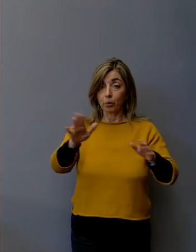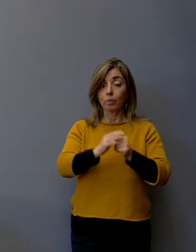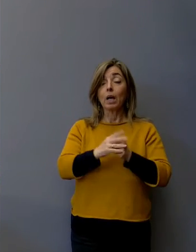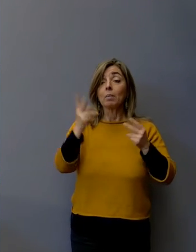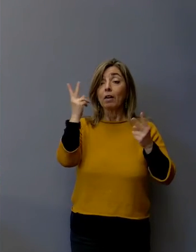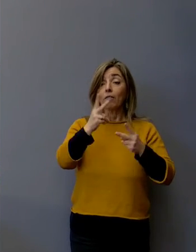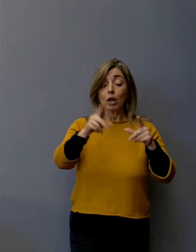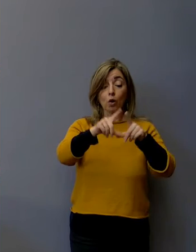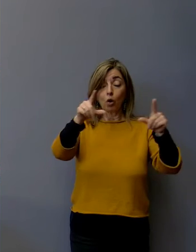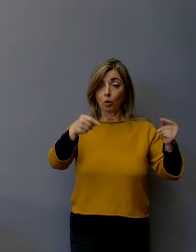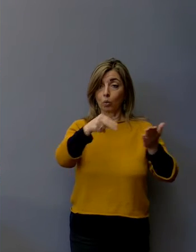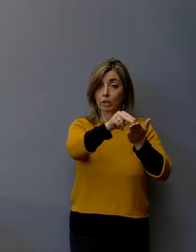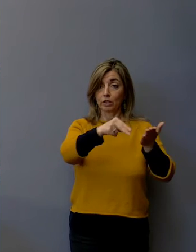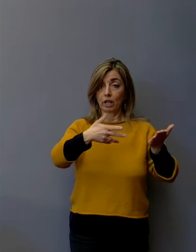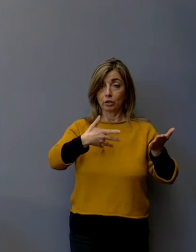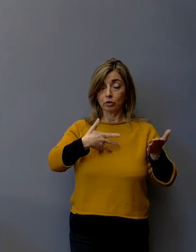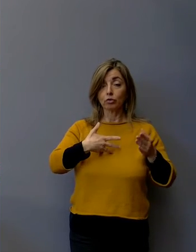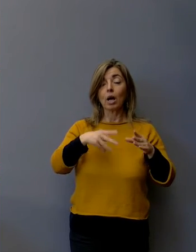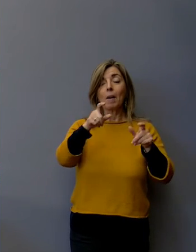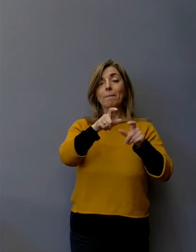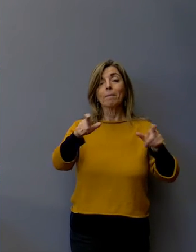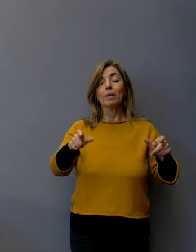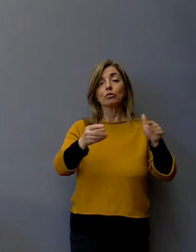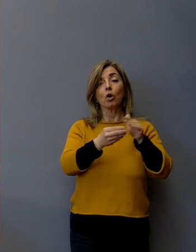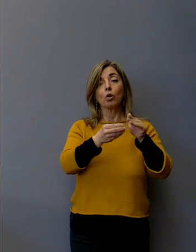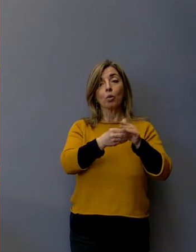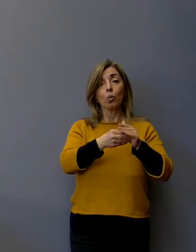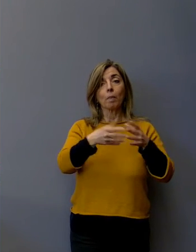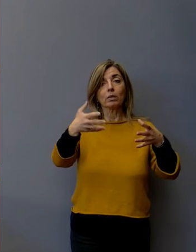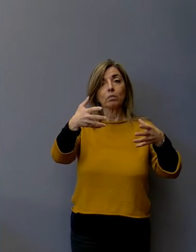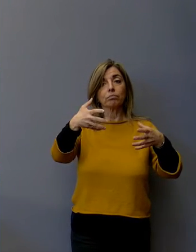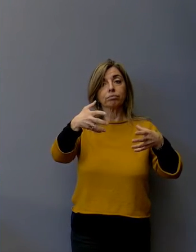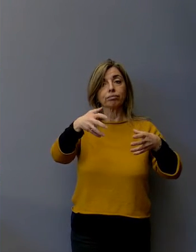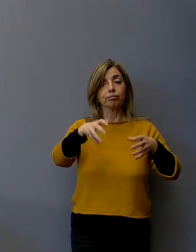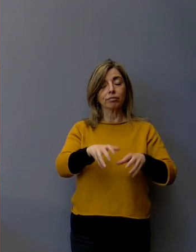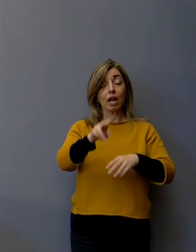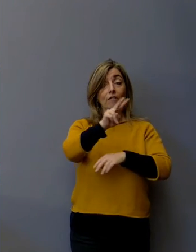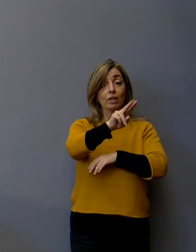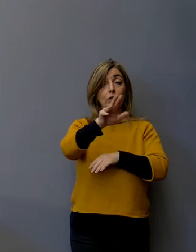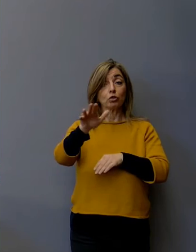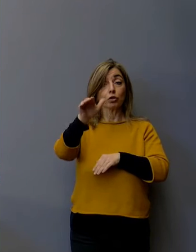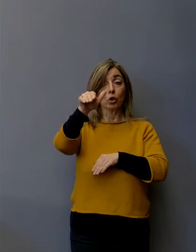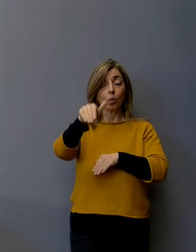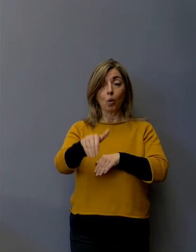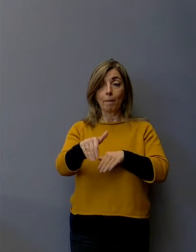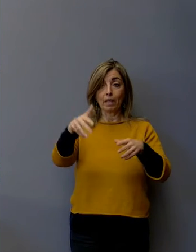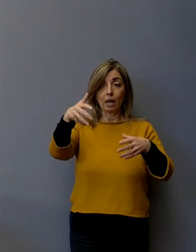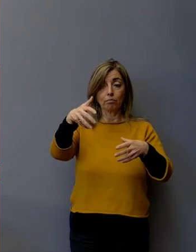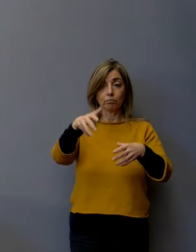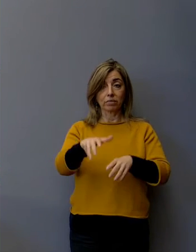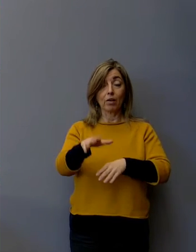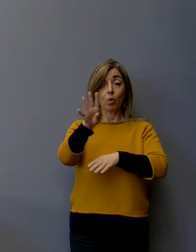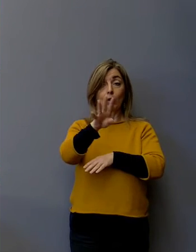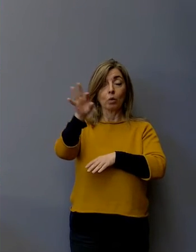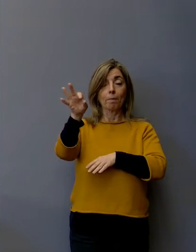occupati sono scesi a 587 mila con un calo di 25 mila unità un calo del 4 per cento che è il punto più basso